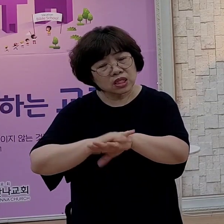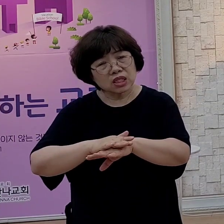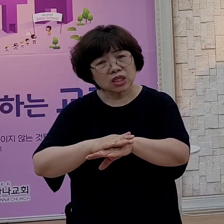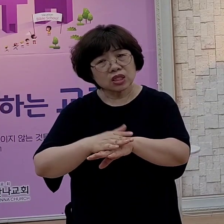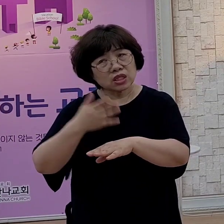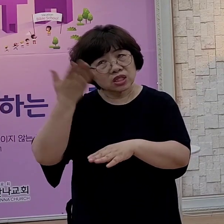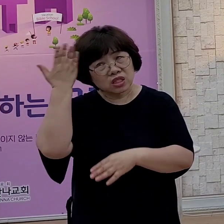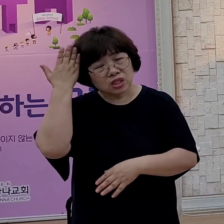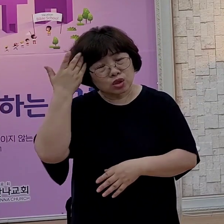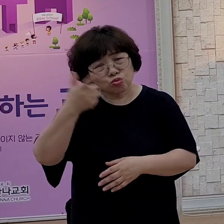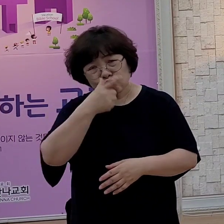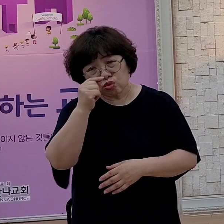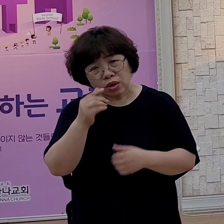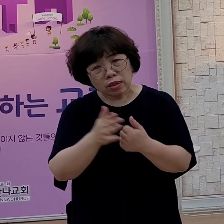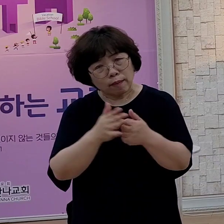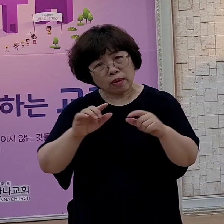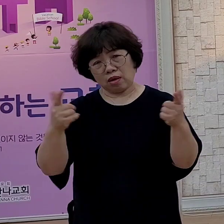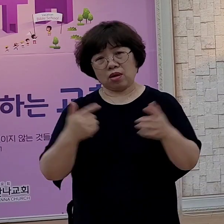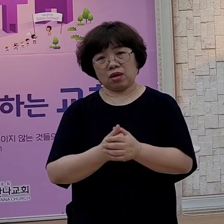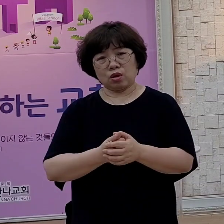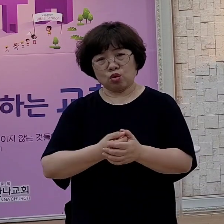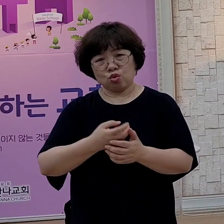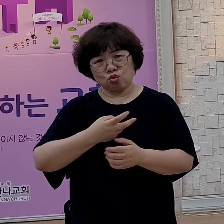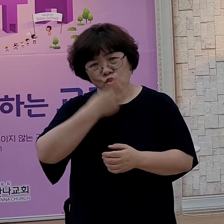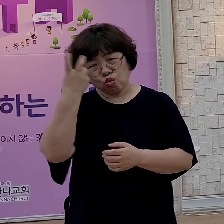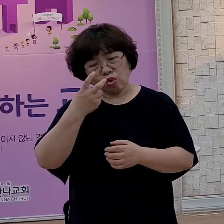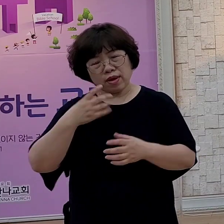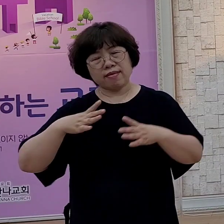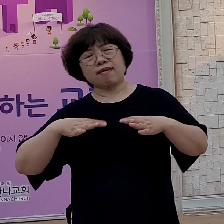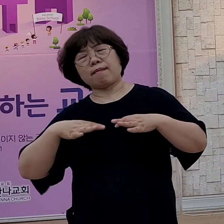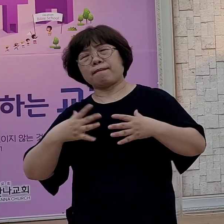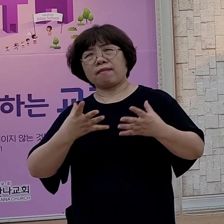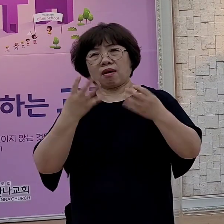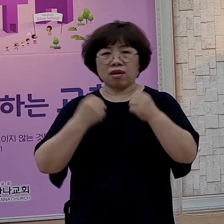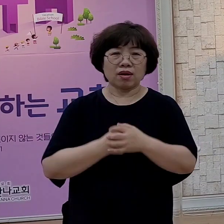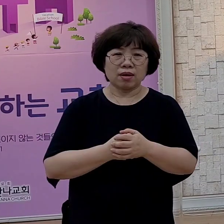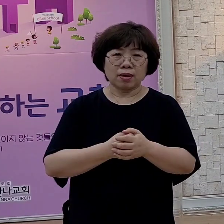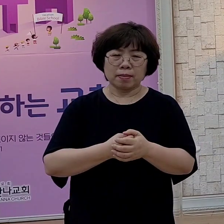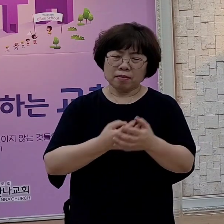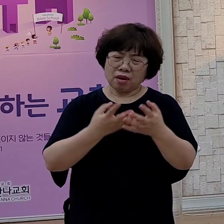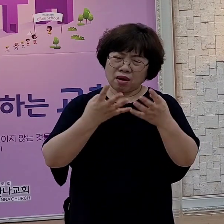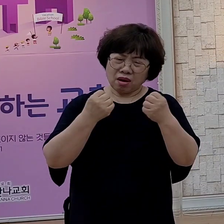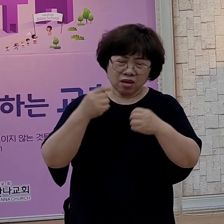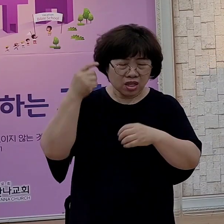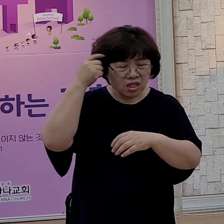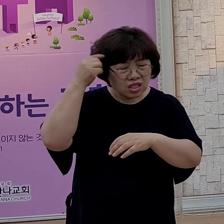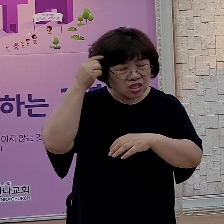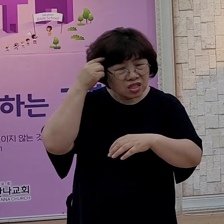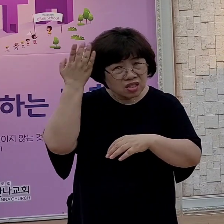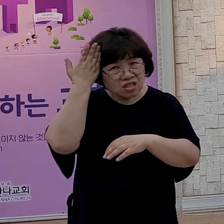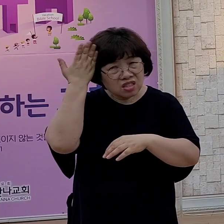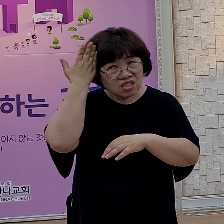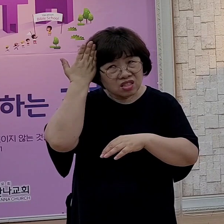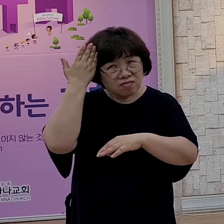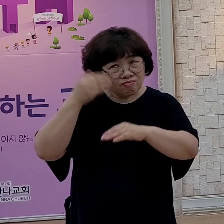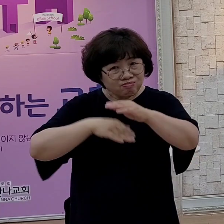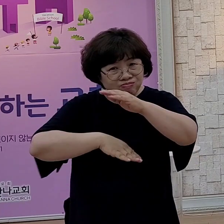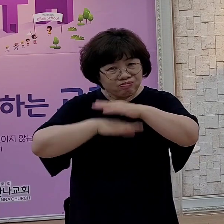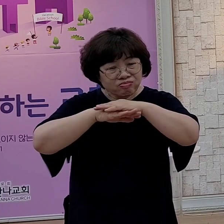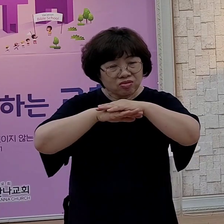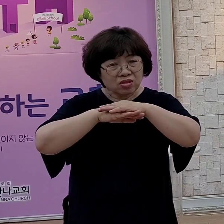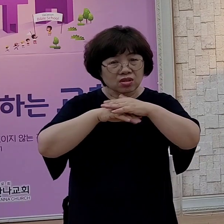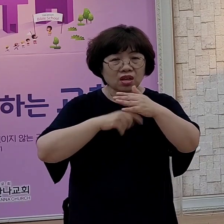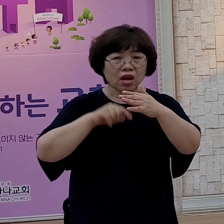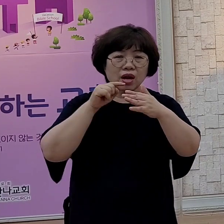그들이 얼마나 많은 지식, 특별한 지식, 똑똑한 지식을 자랑하면서 얼마나 많은 지식을 습득하면서 살아가고 있습니까?